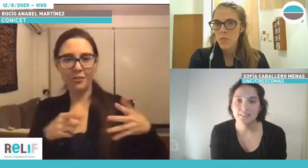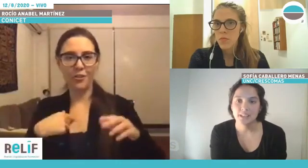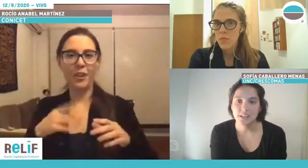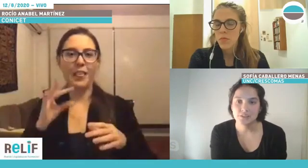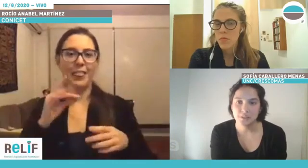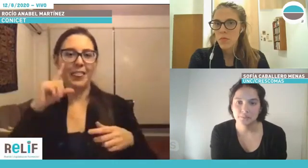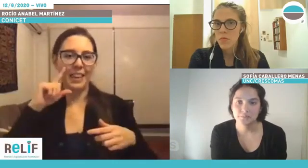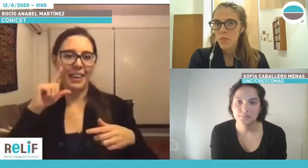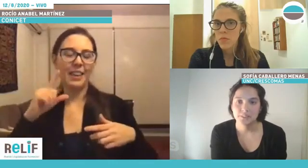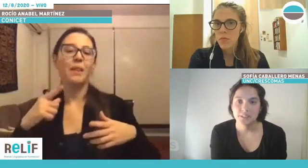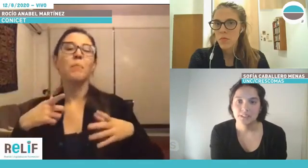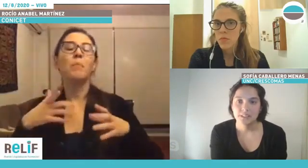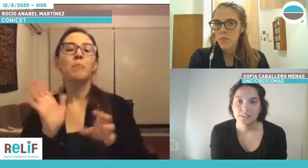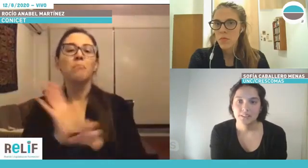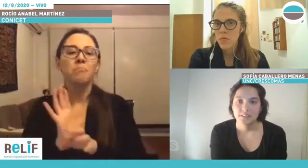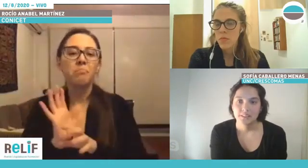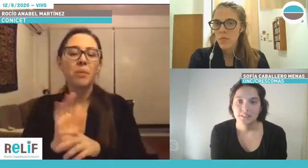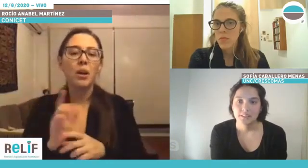la dirección.